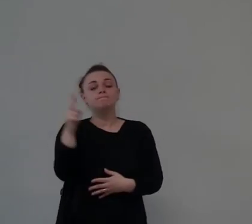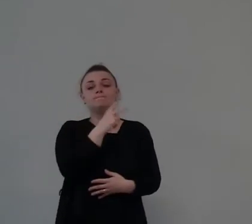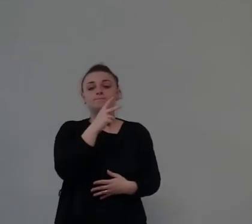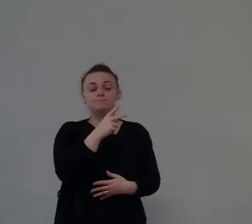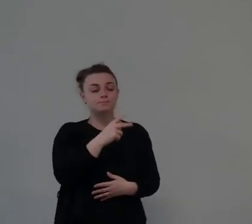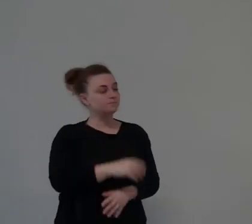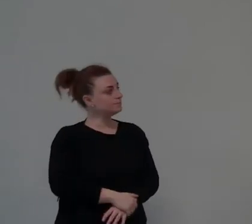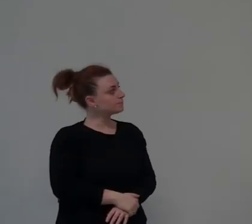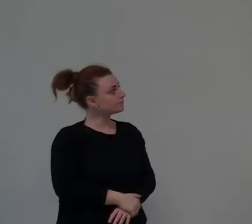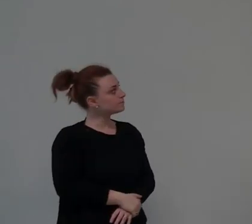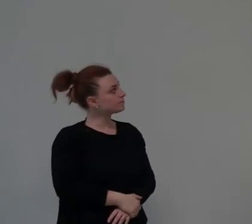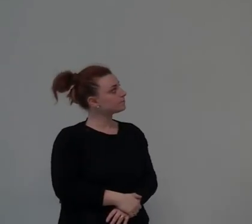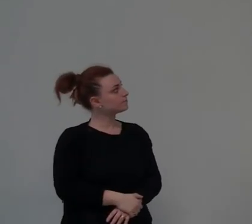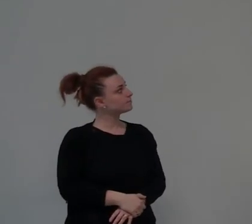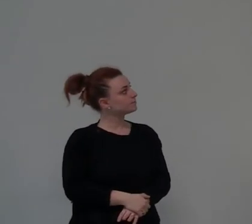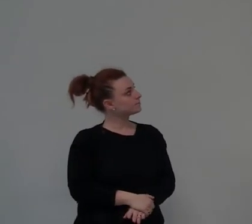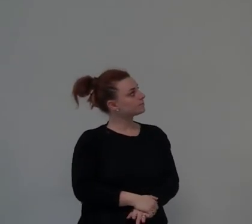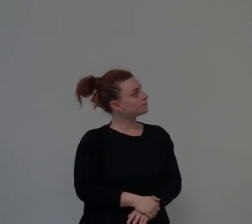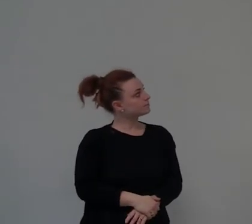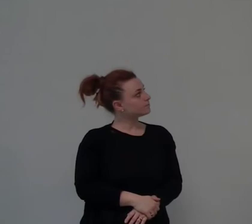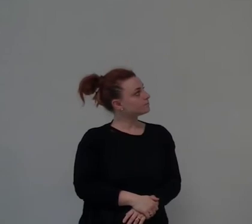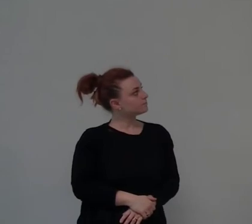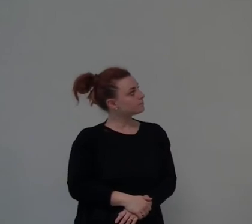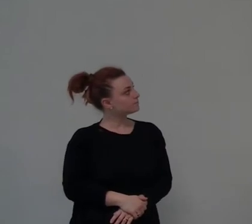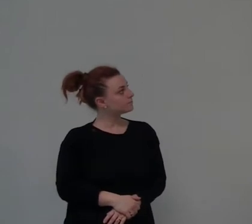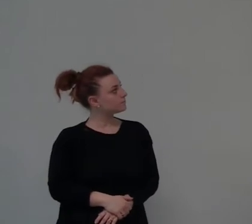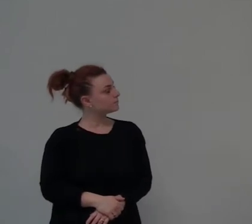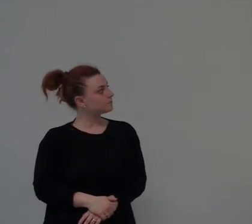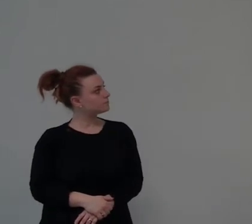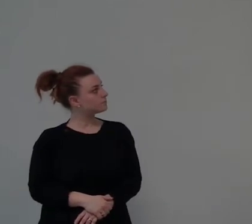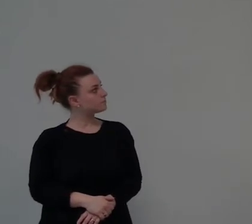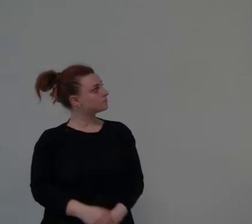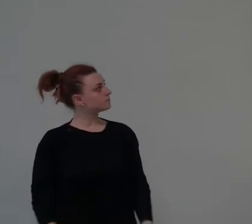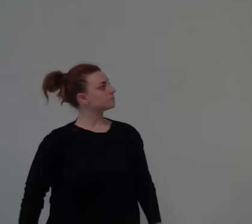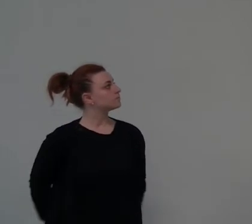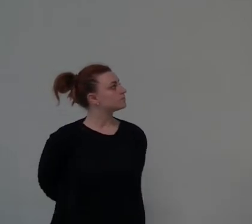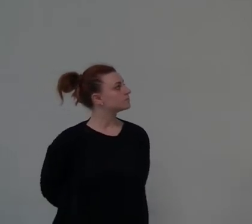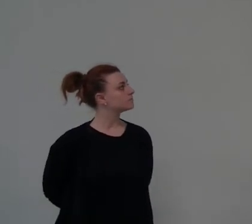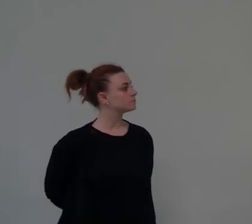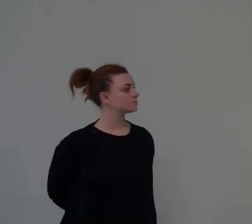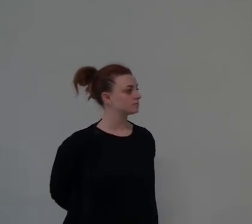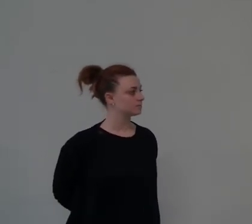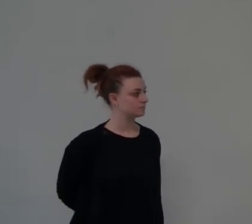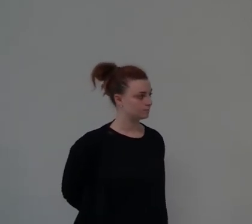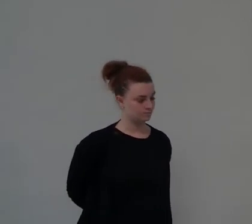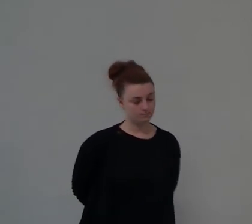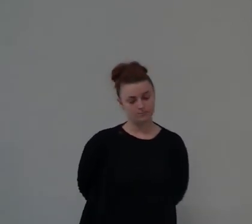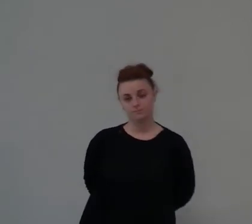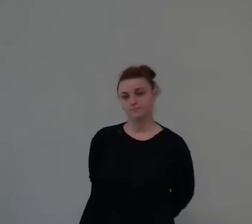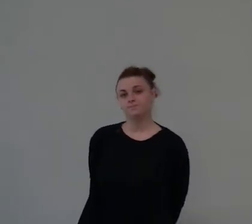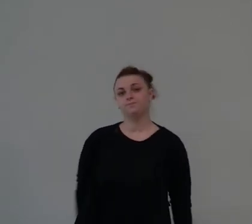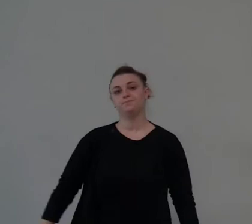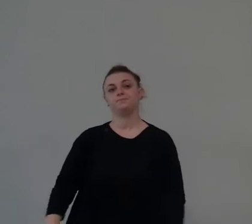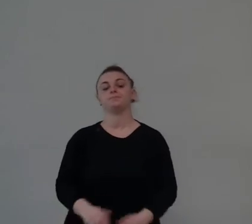11. Allora il diavolo lo lasciò, ed ecco, gli angeli del cielo si avvicinarono a lui e lo